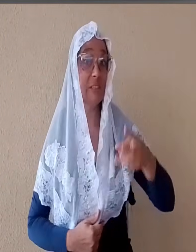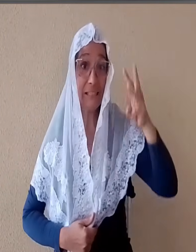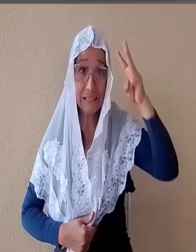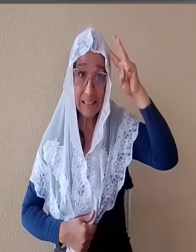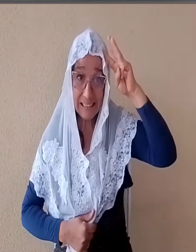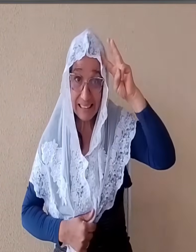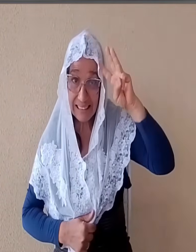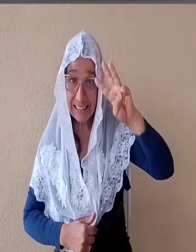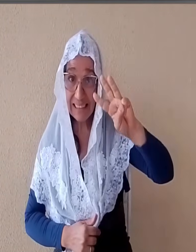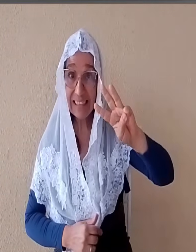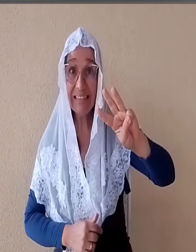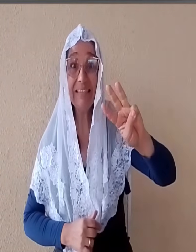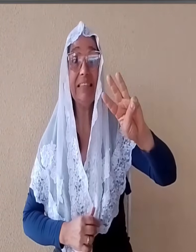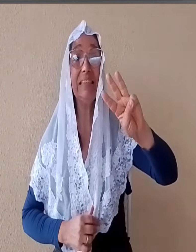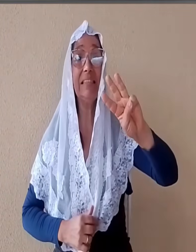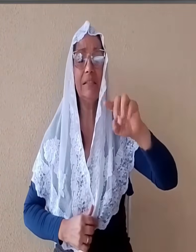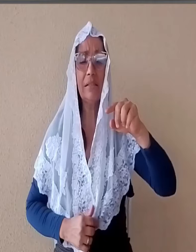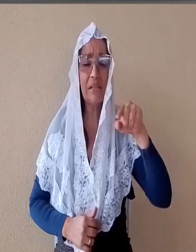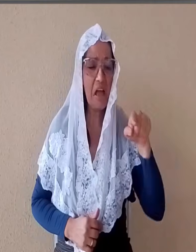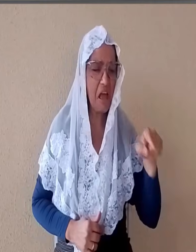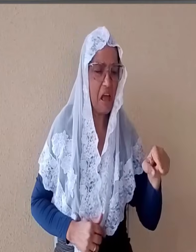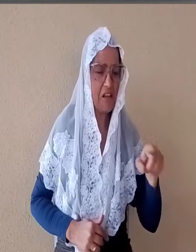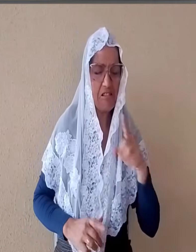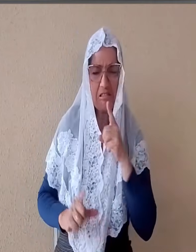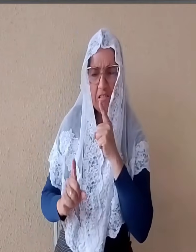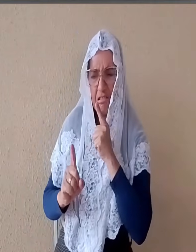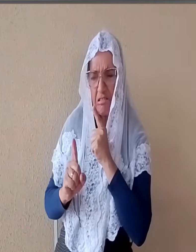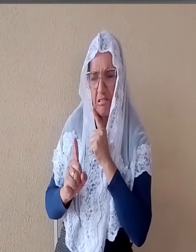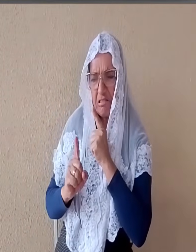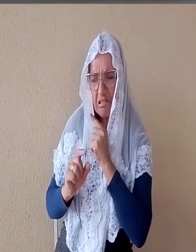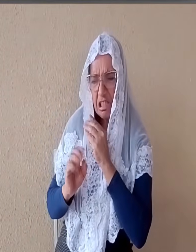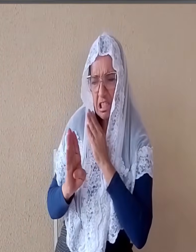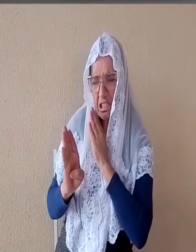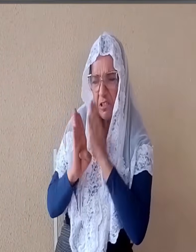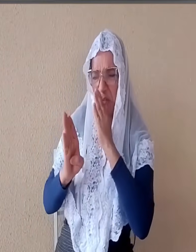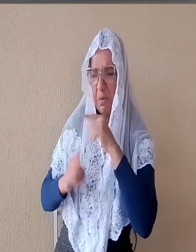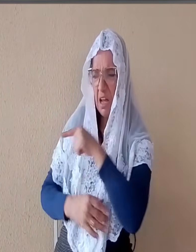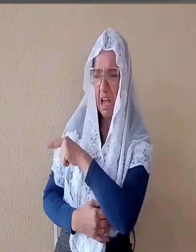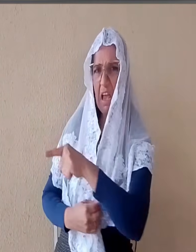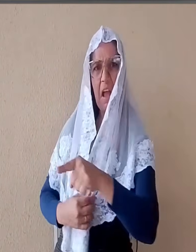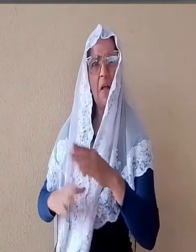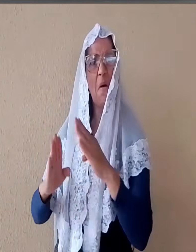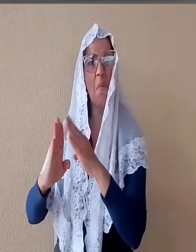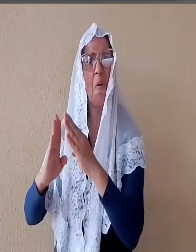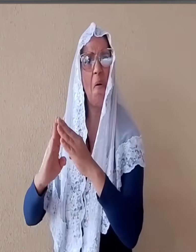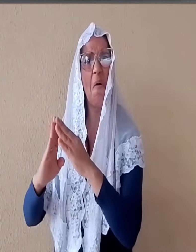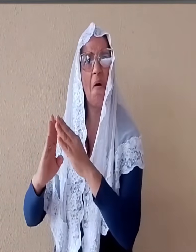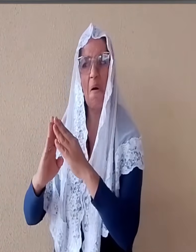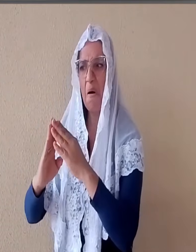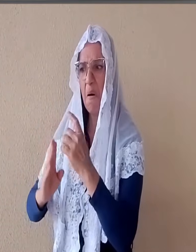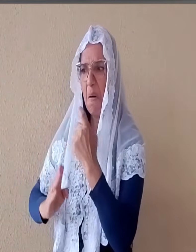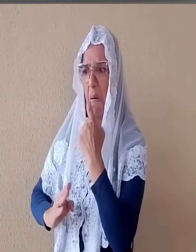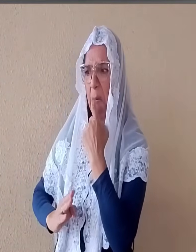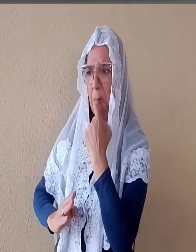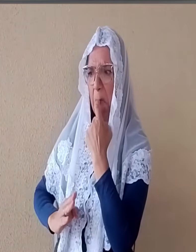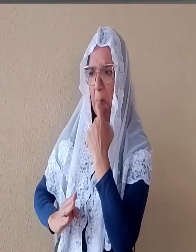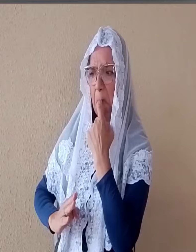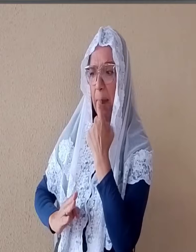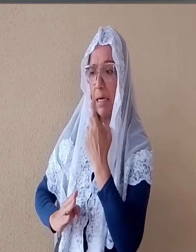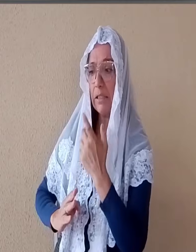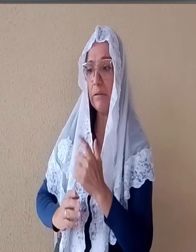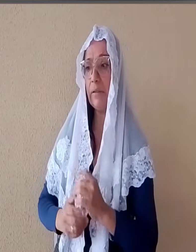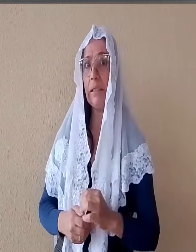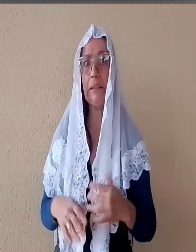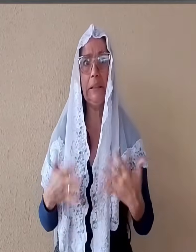vizinhos e que moravam no meio deles. Porque partindo os filhos de Israel chegaram às suas cidades, e